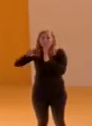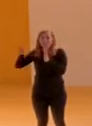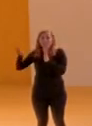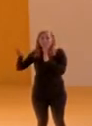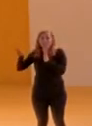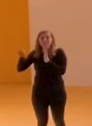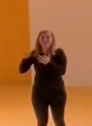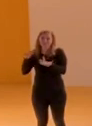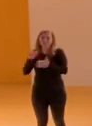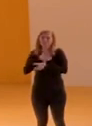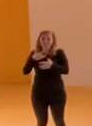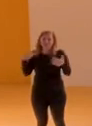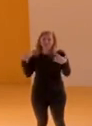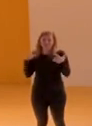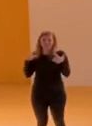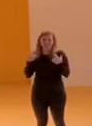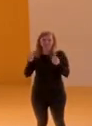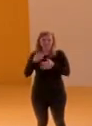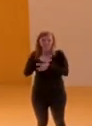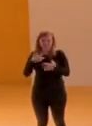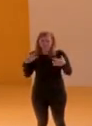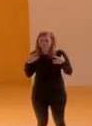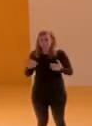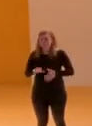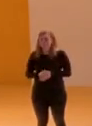Węgry tak Węgry